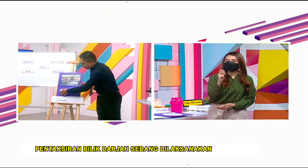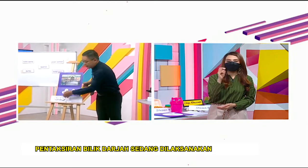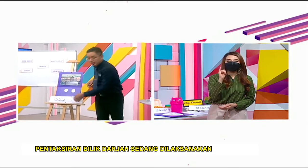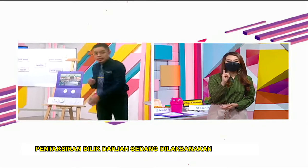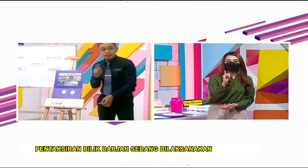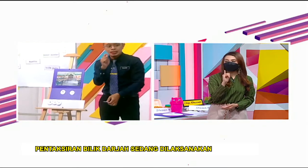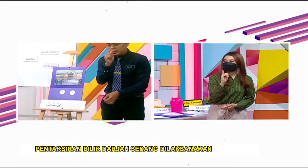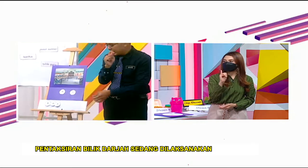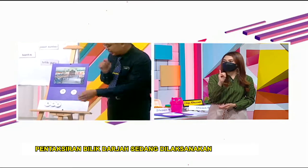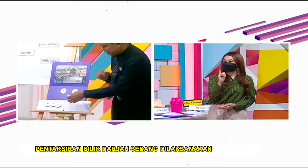I. T.